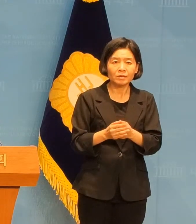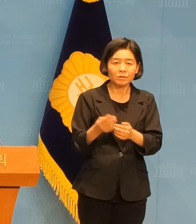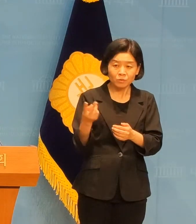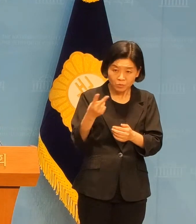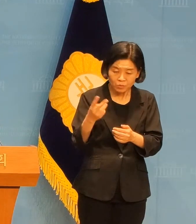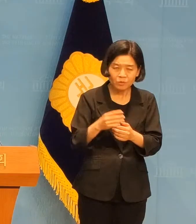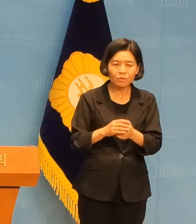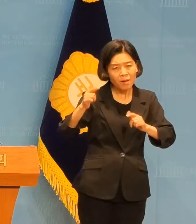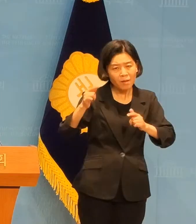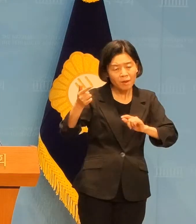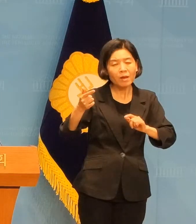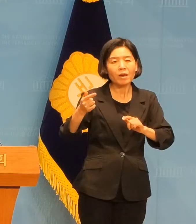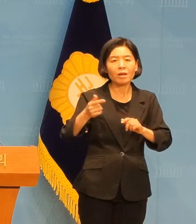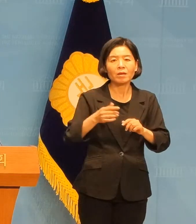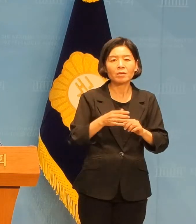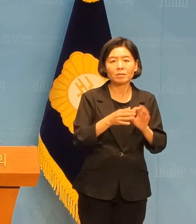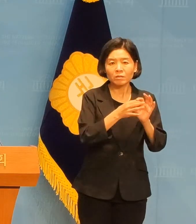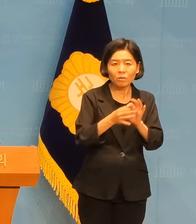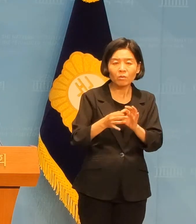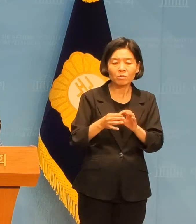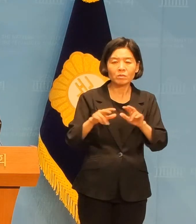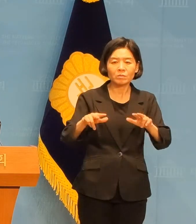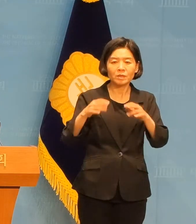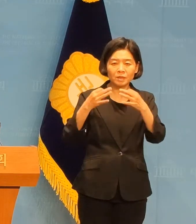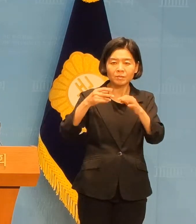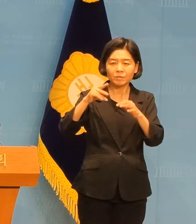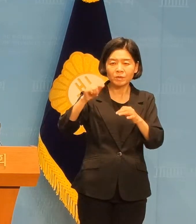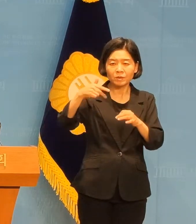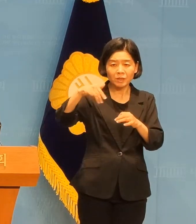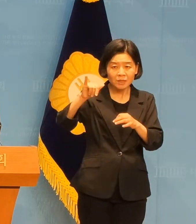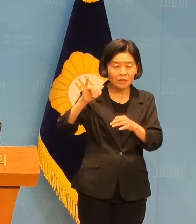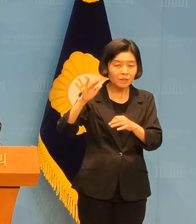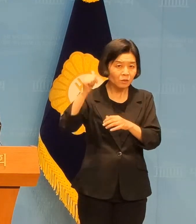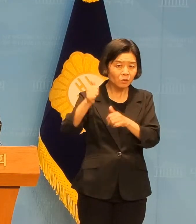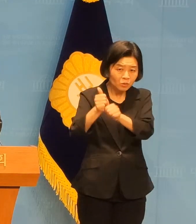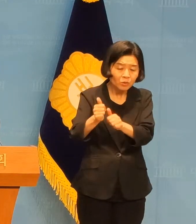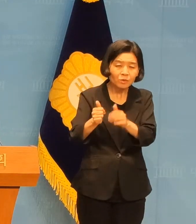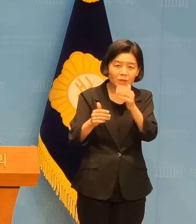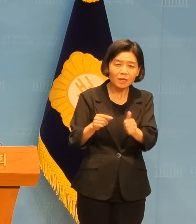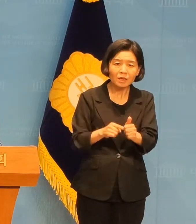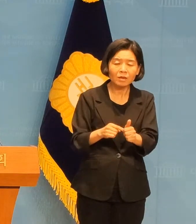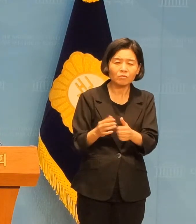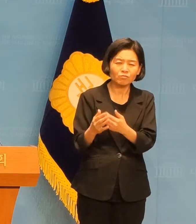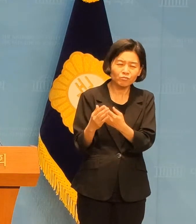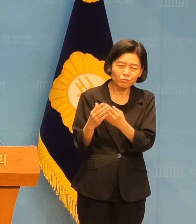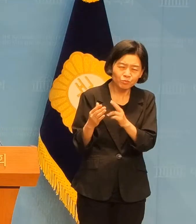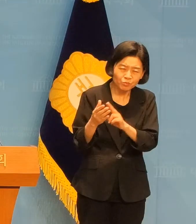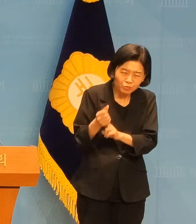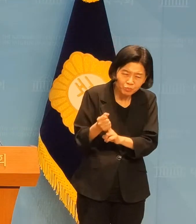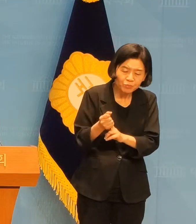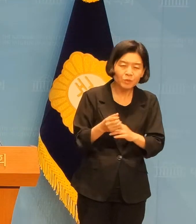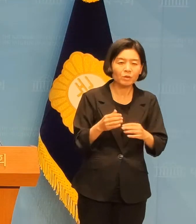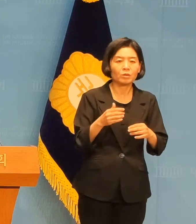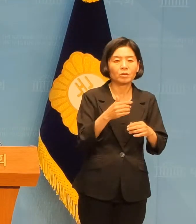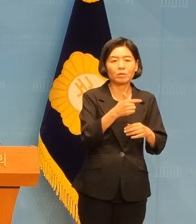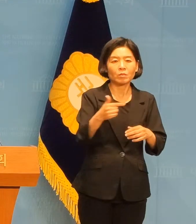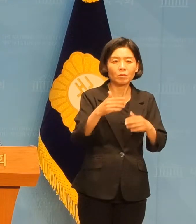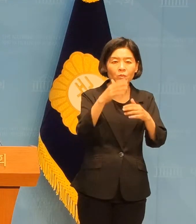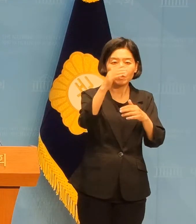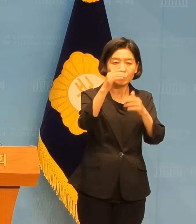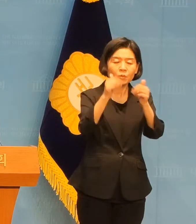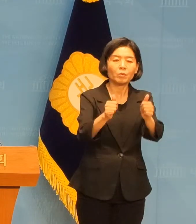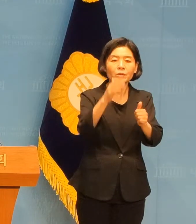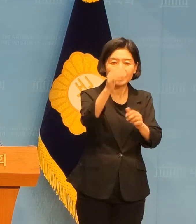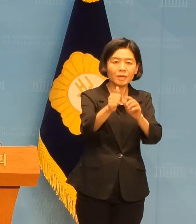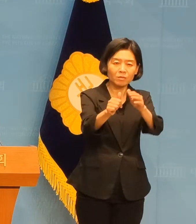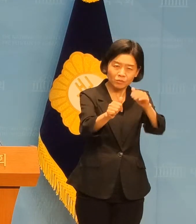여당은 엇박자를 내면서도 김현지 대통령실 부속실장을 꽁꽁 숨겨둔 채 조희대 대법원장을 청문회장으로